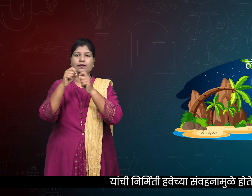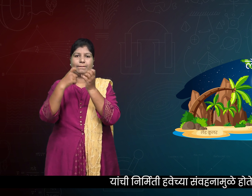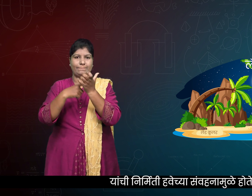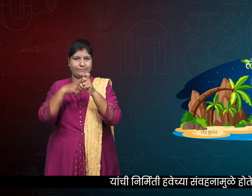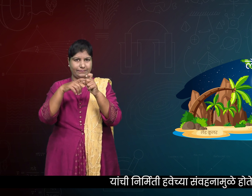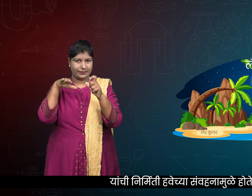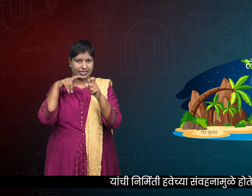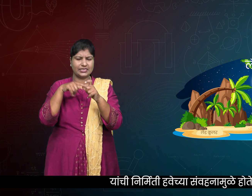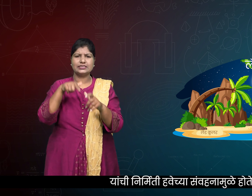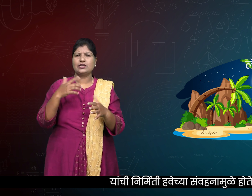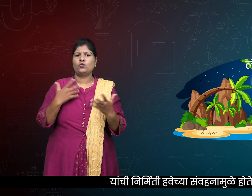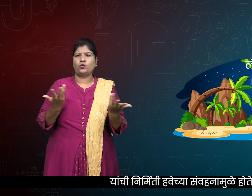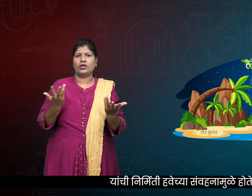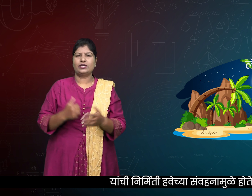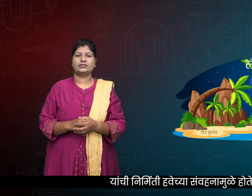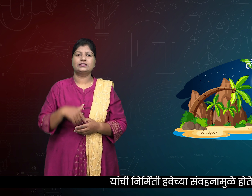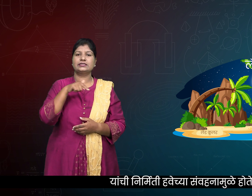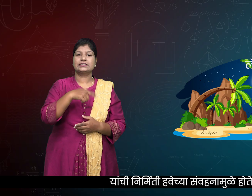यांची निर्मिती हवेच्या संवहनामुळे होते.